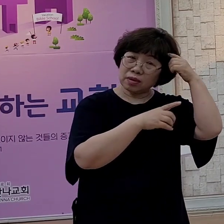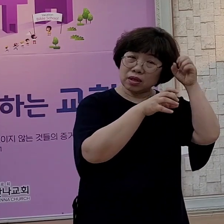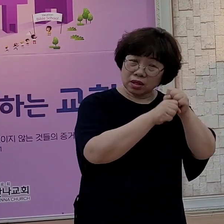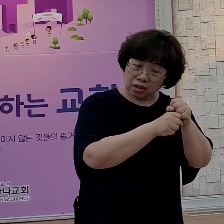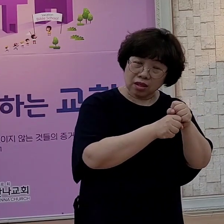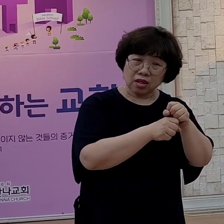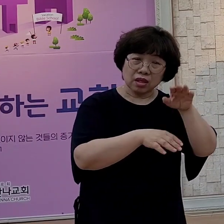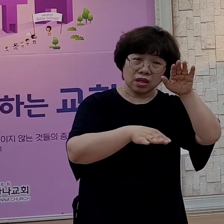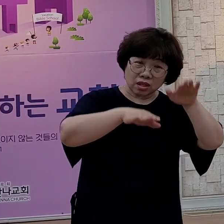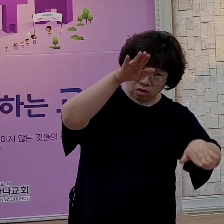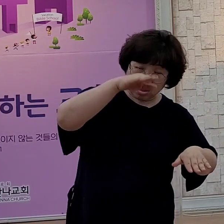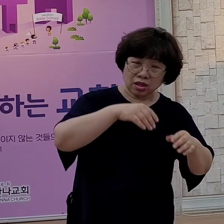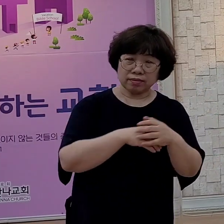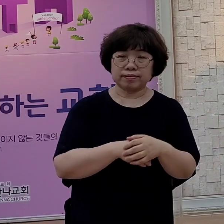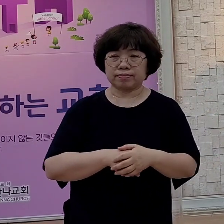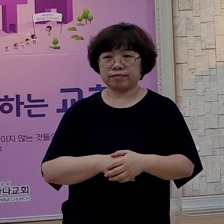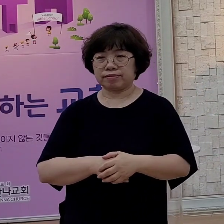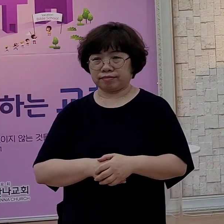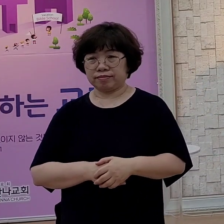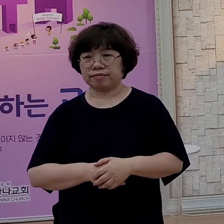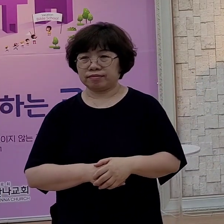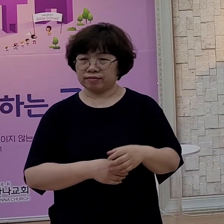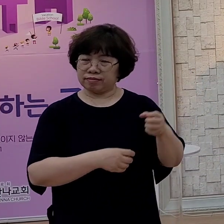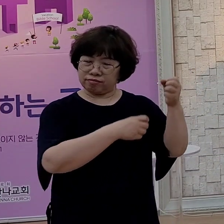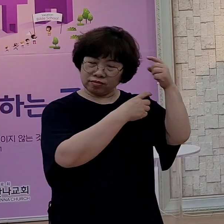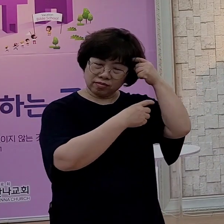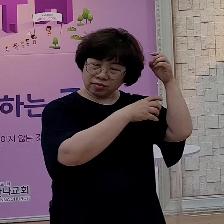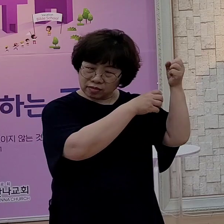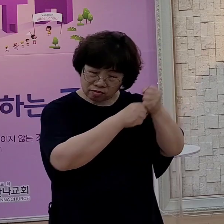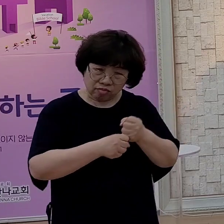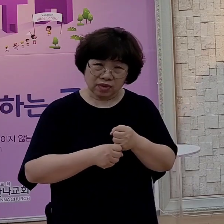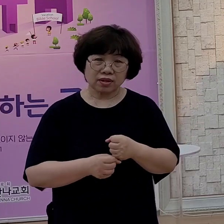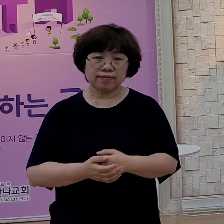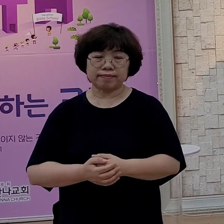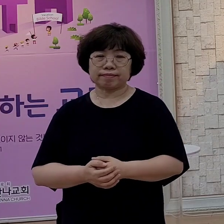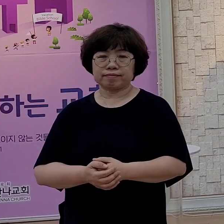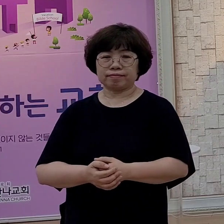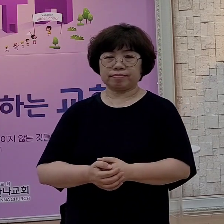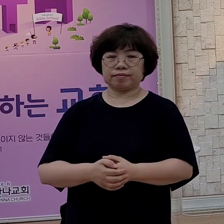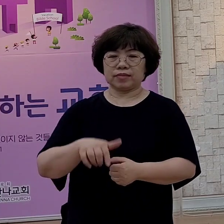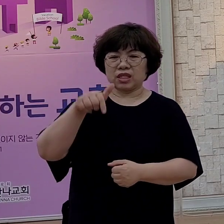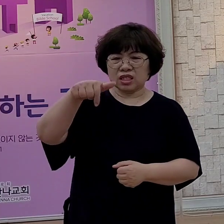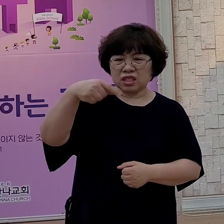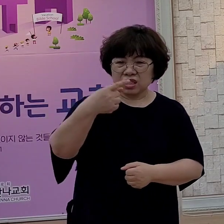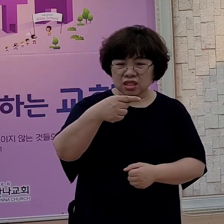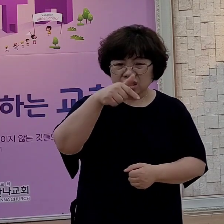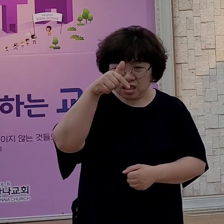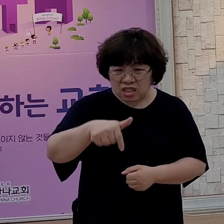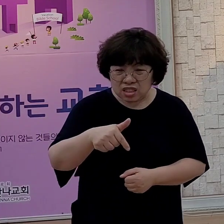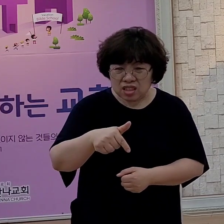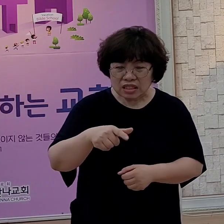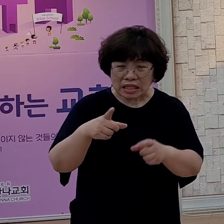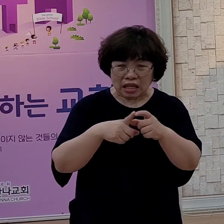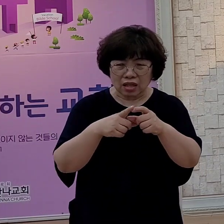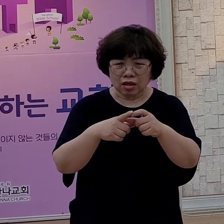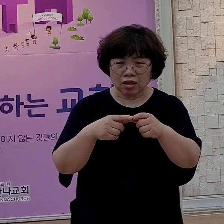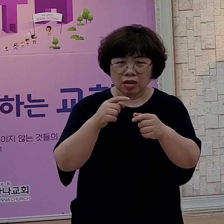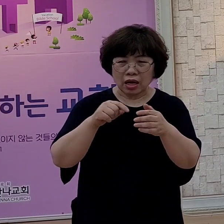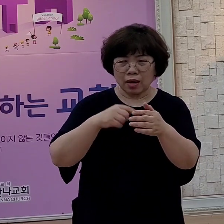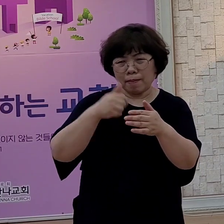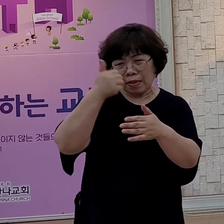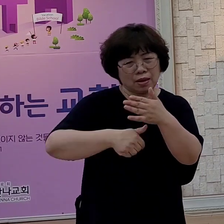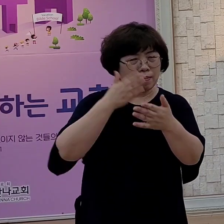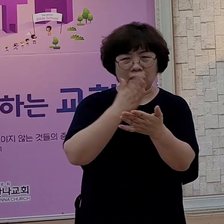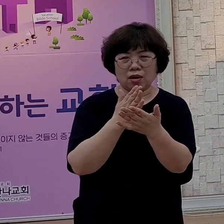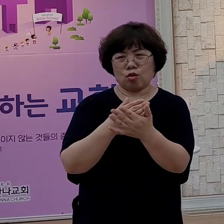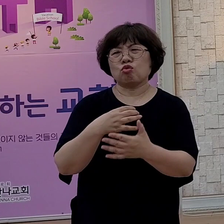말씀드립니다. 극우, 극좌 여러분 빠져나오세요. 아주 위험한 일이에요.